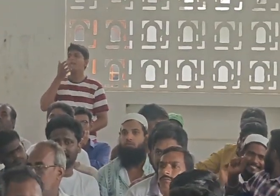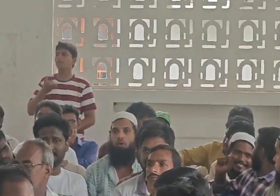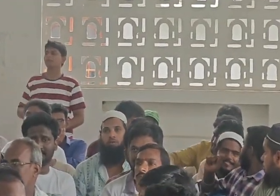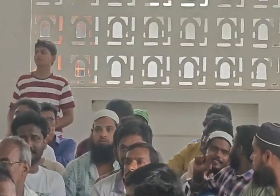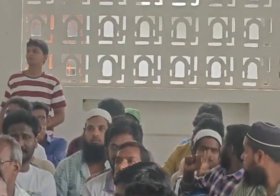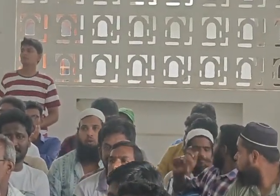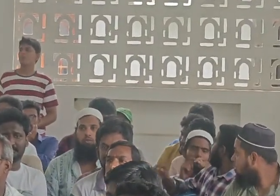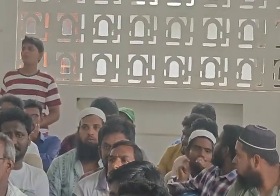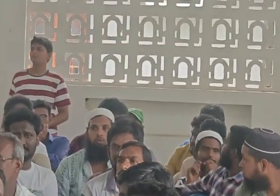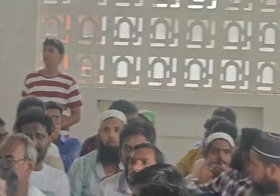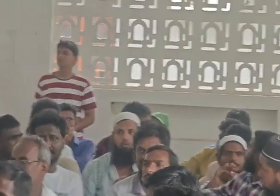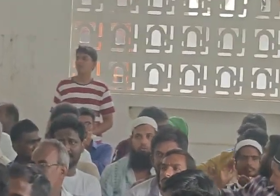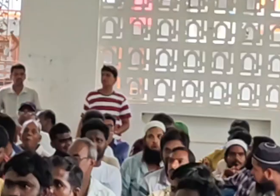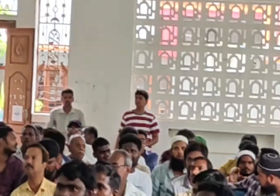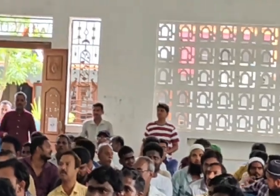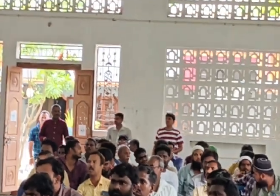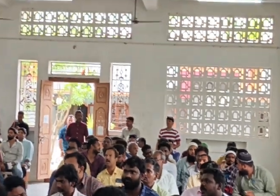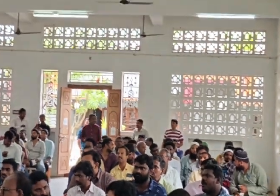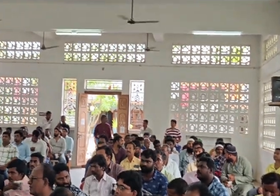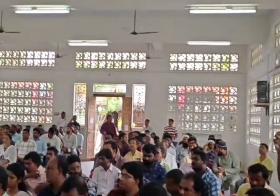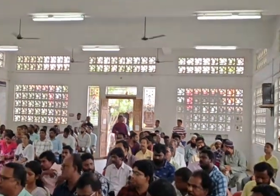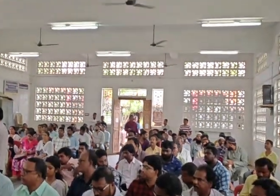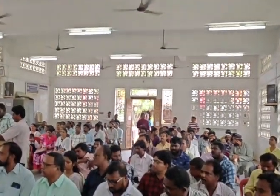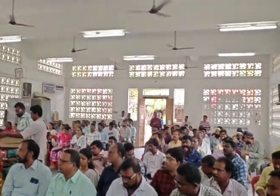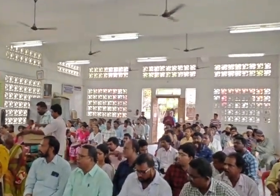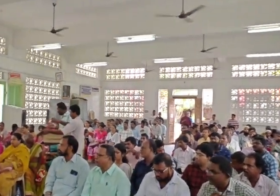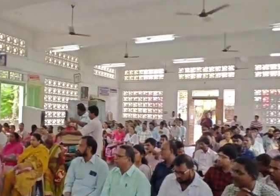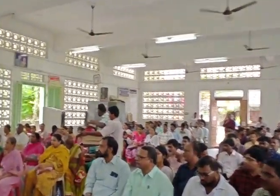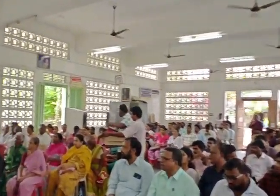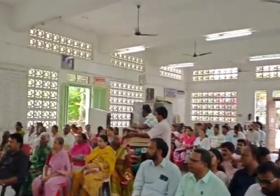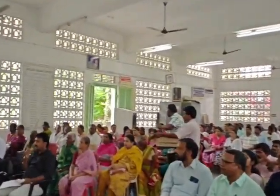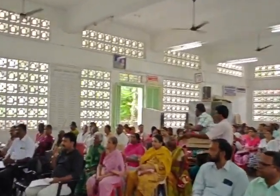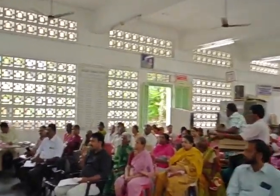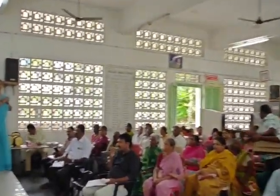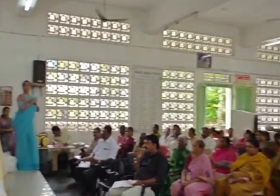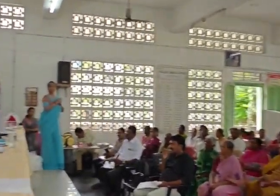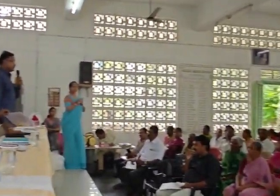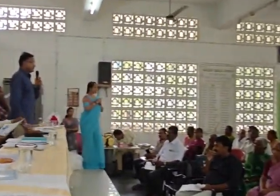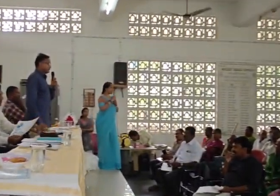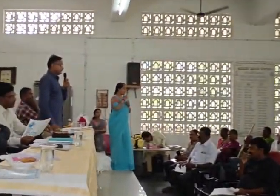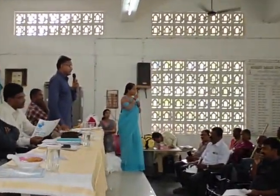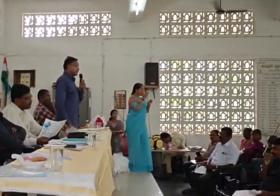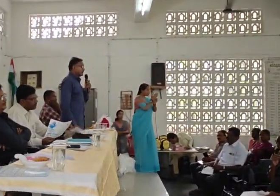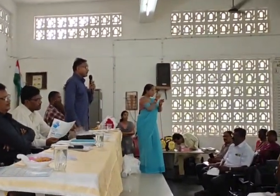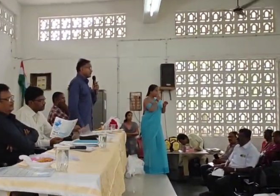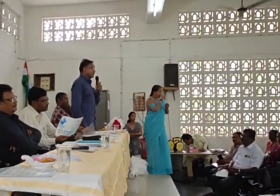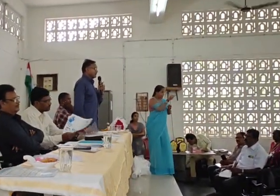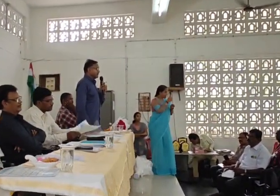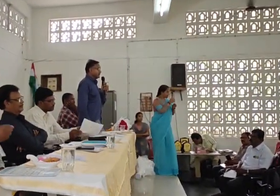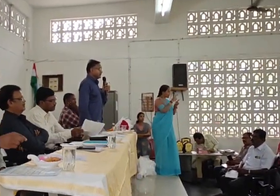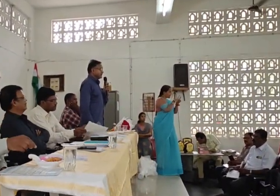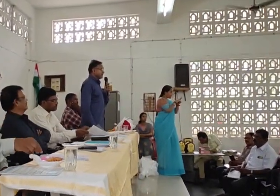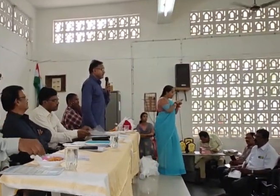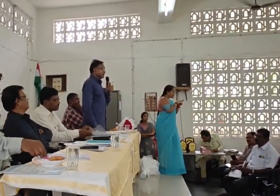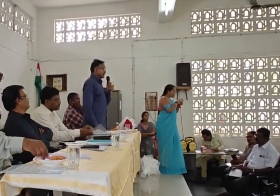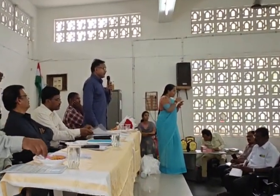సాధ్యమైనటువంటి గౌరవం నచ్చుకుని ఆ ఎటువంటి డైరెక్షన్ ఆ యొక్క రావడం